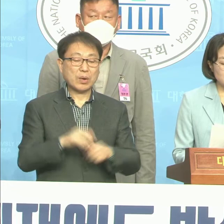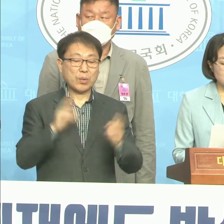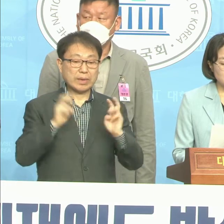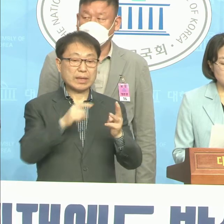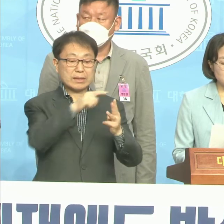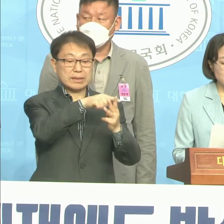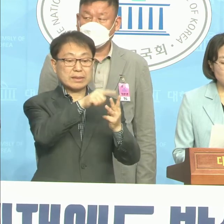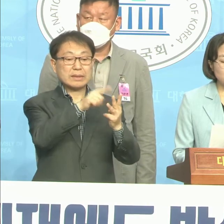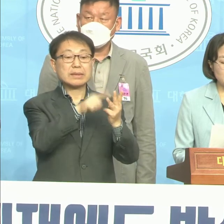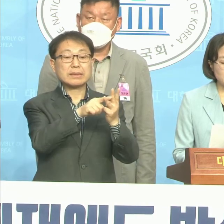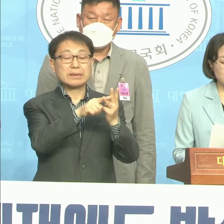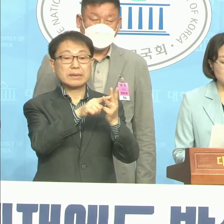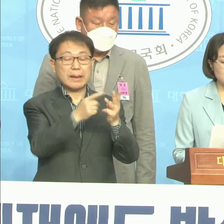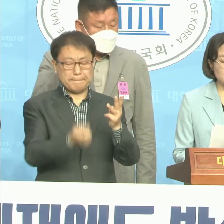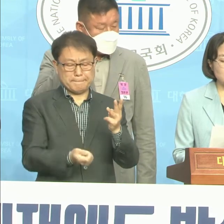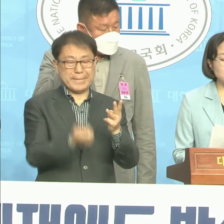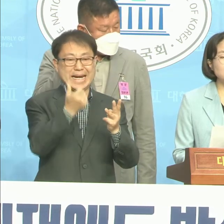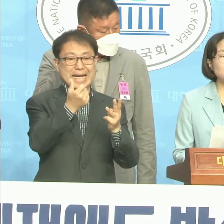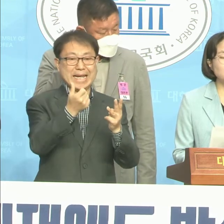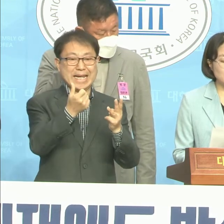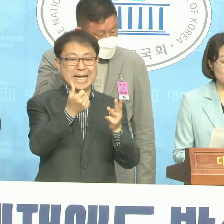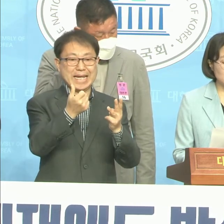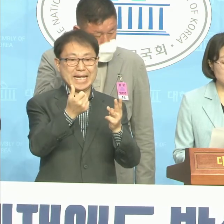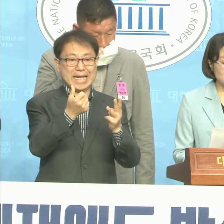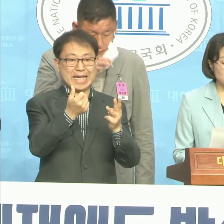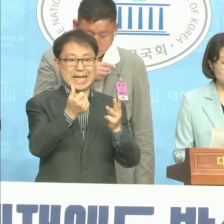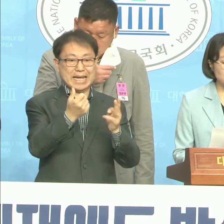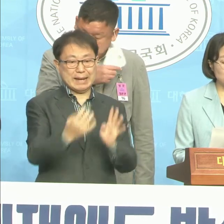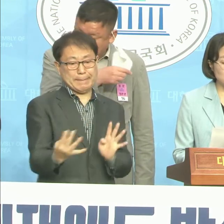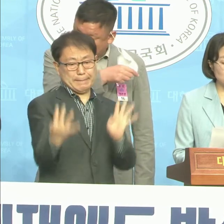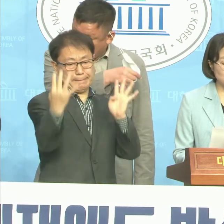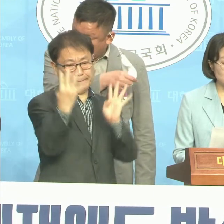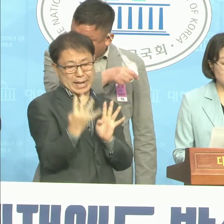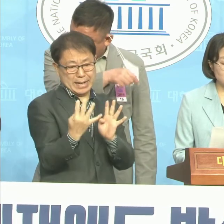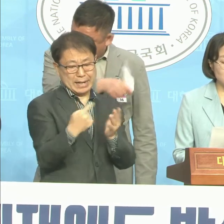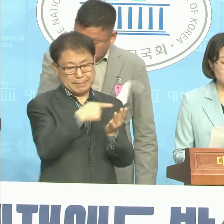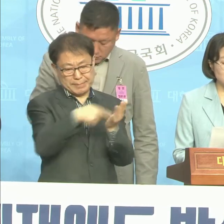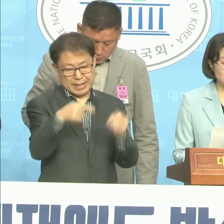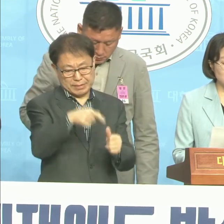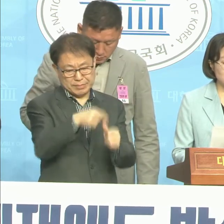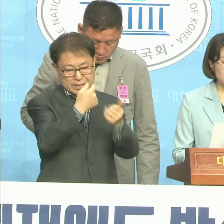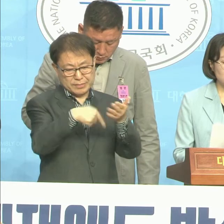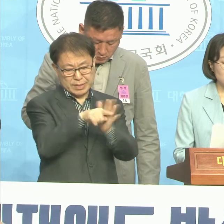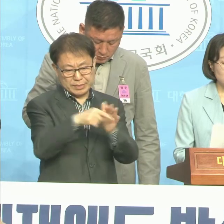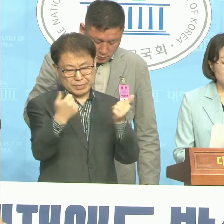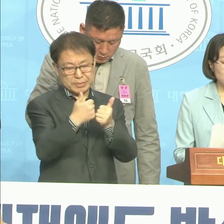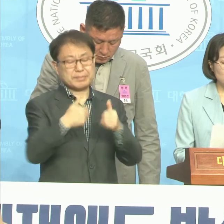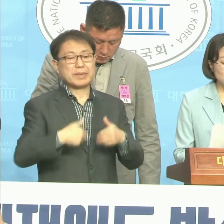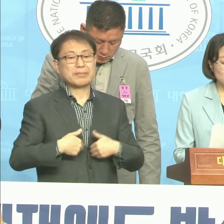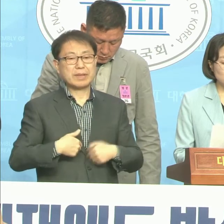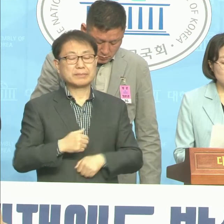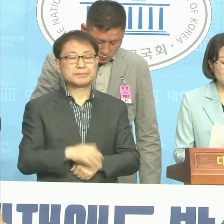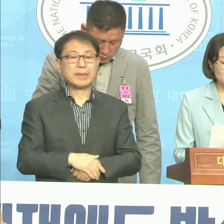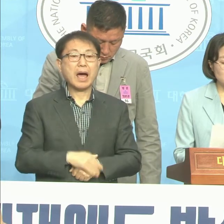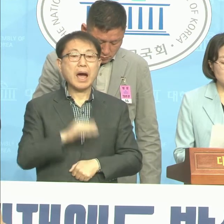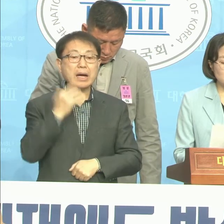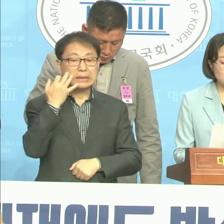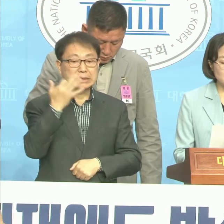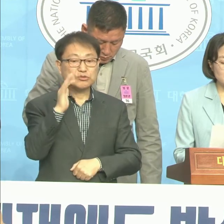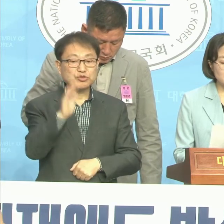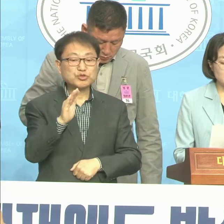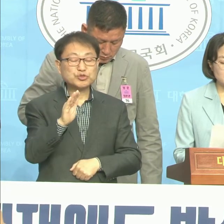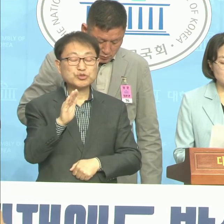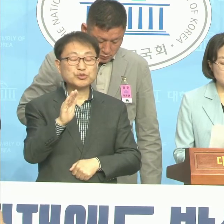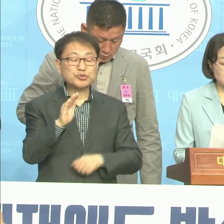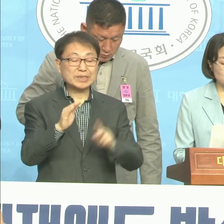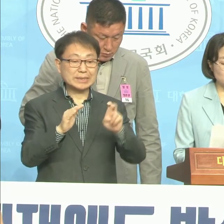않은 하루빨리 대책이 와 마주 앉아 피해구제 논의에 나서야 합니다 앞으로 19일 d 인기리